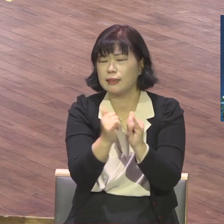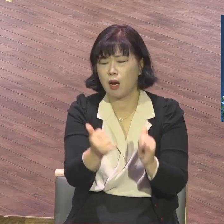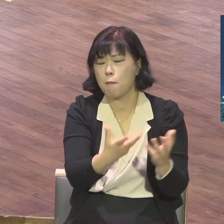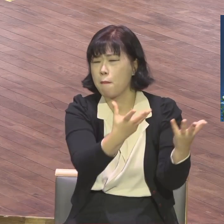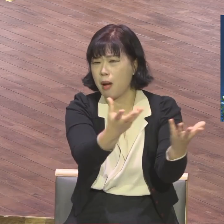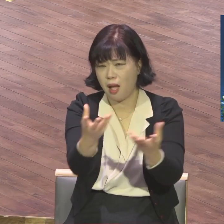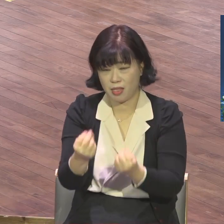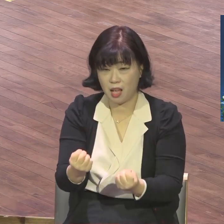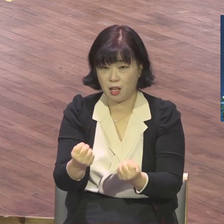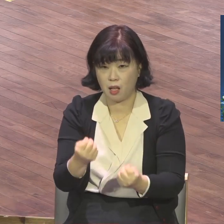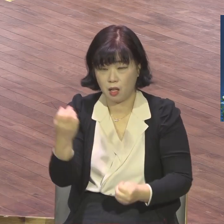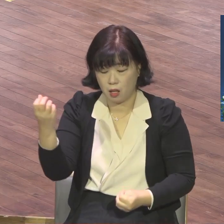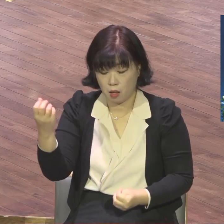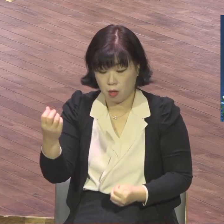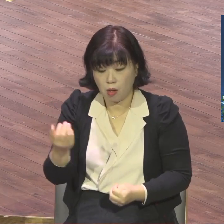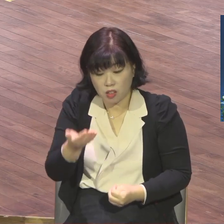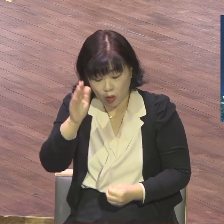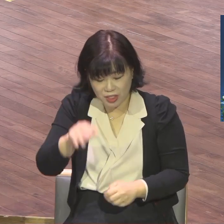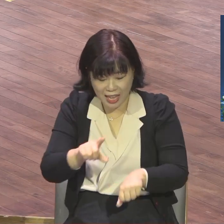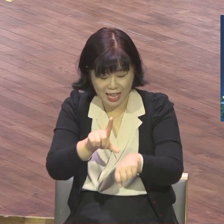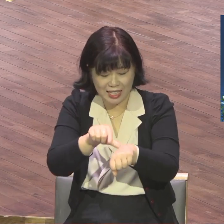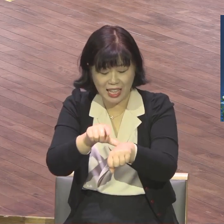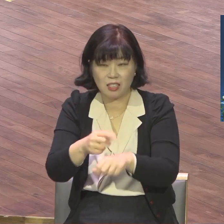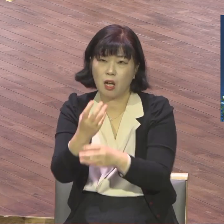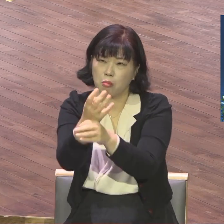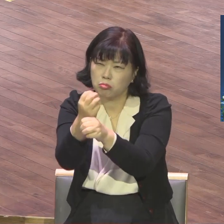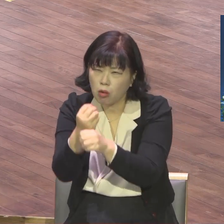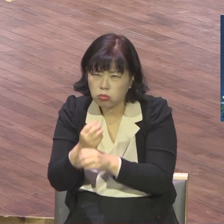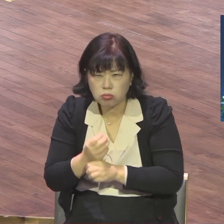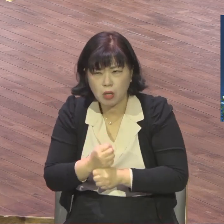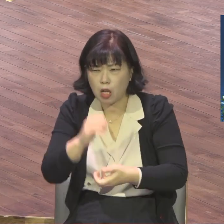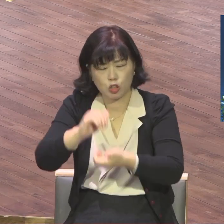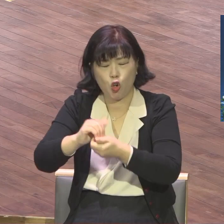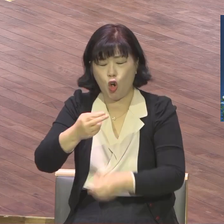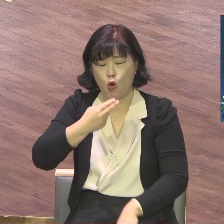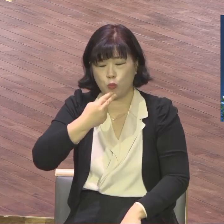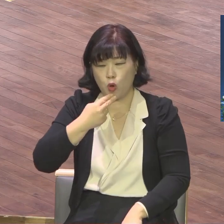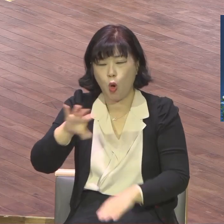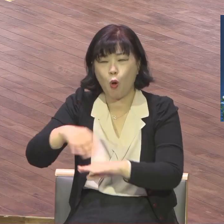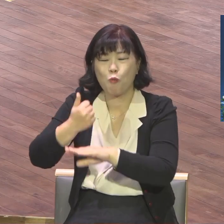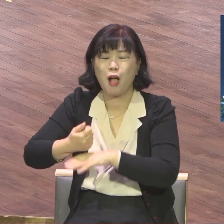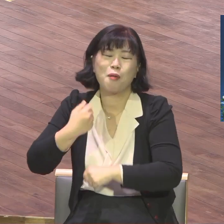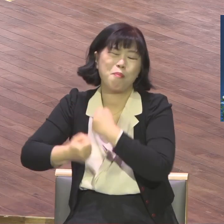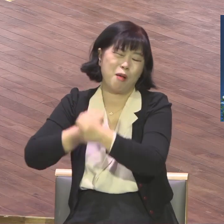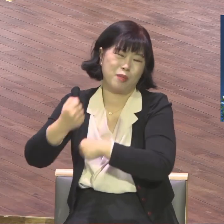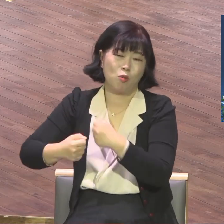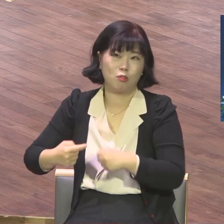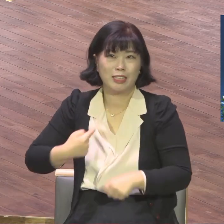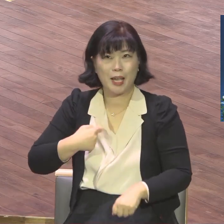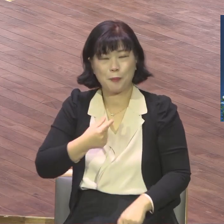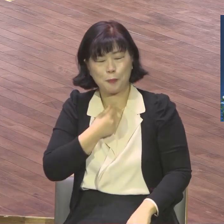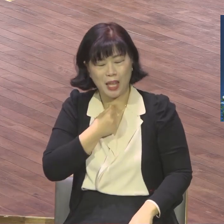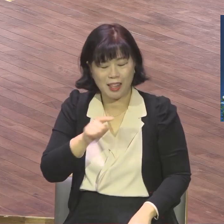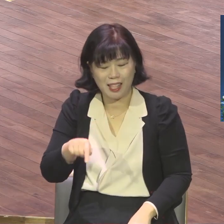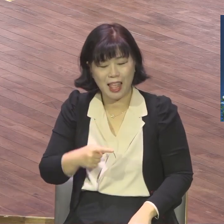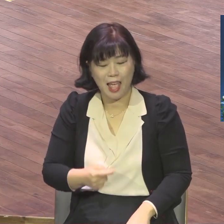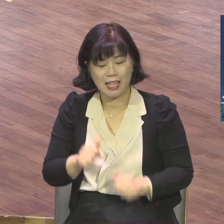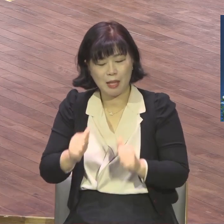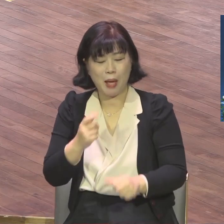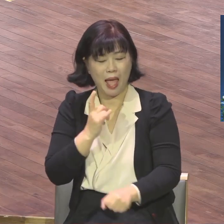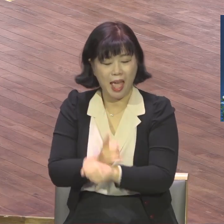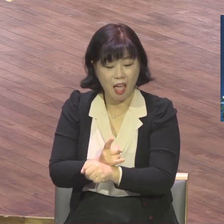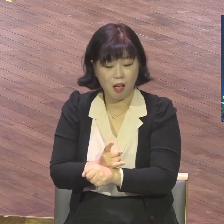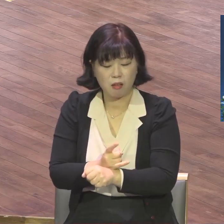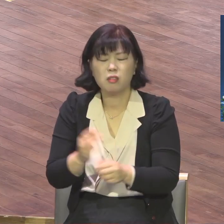것입니다. 바울에게는요, 이 기간 동안에 로마의 이 그리스도의 망대를 든든히 세우는 기간이었어요. 2년 동안. 2년